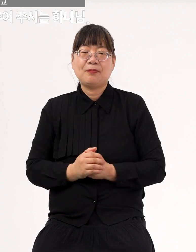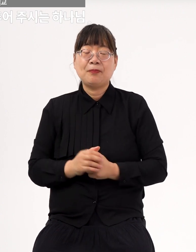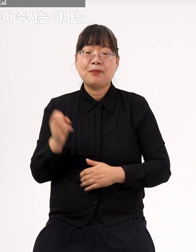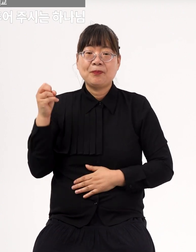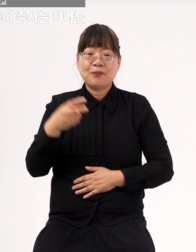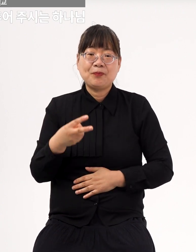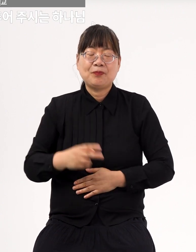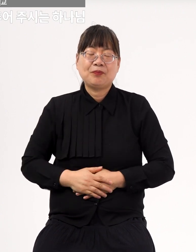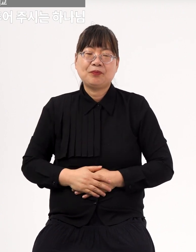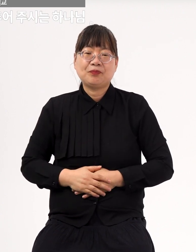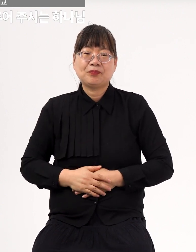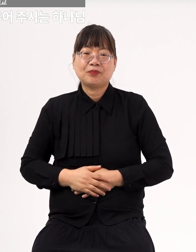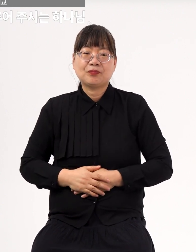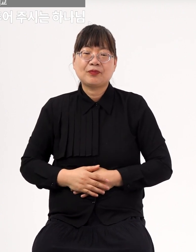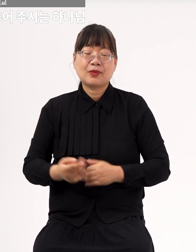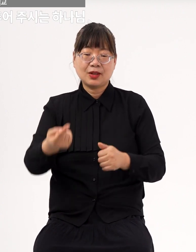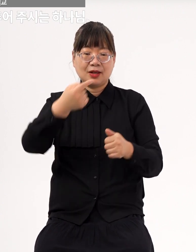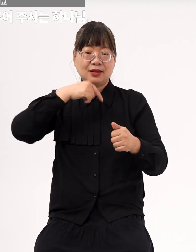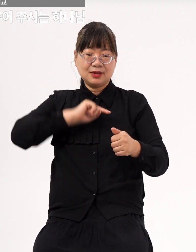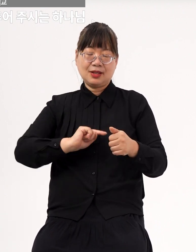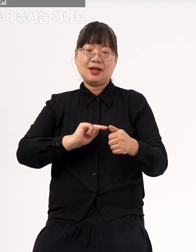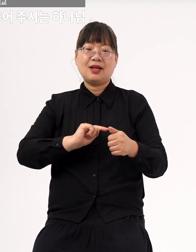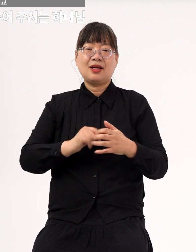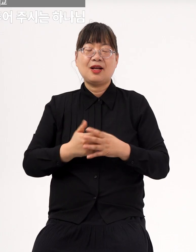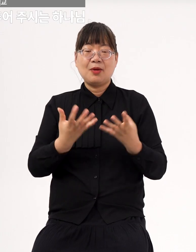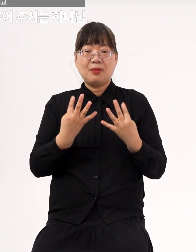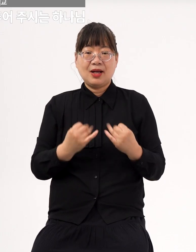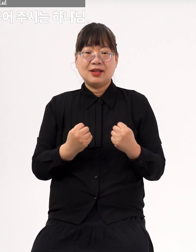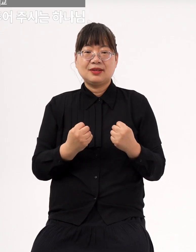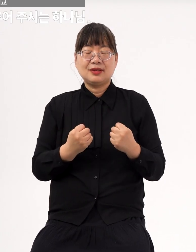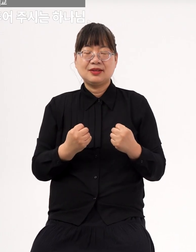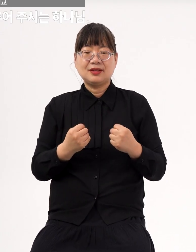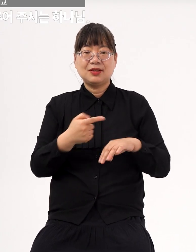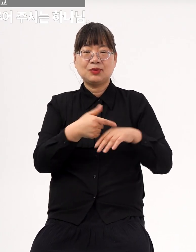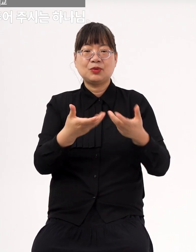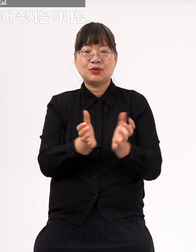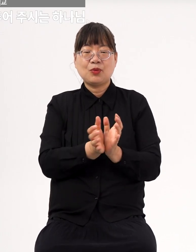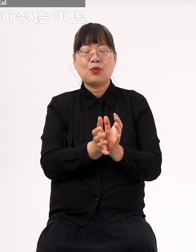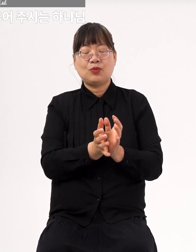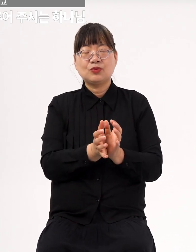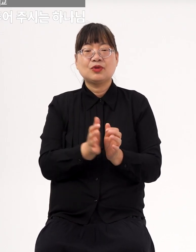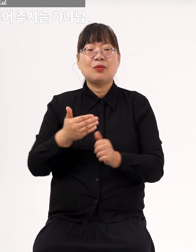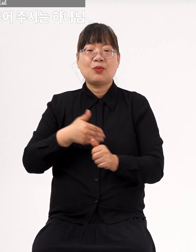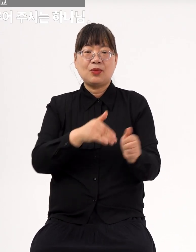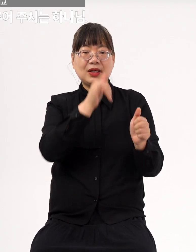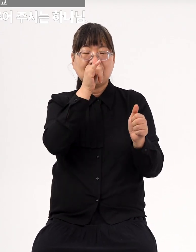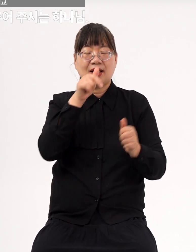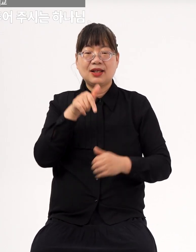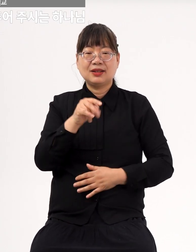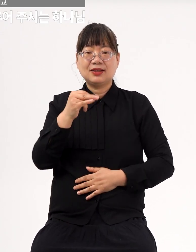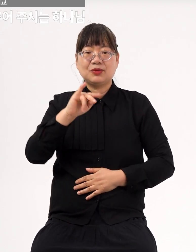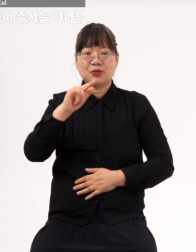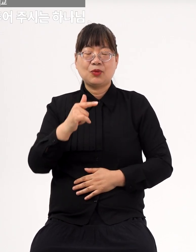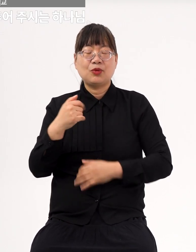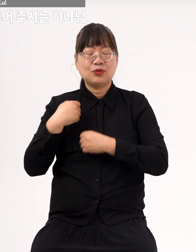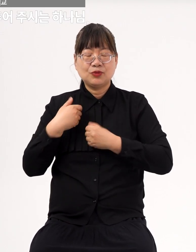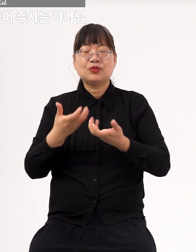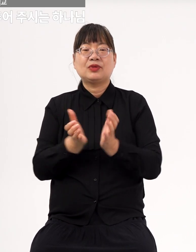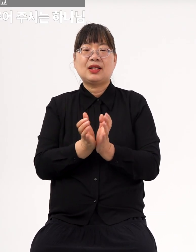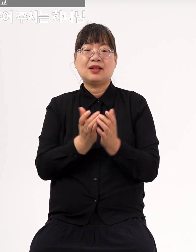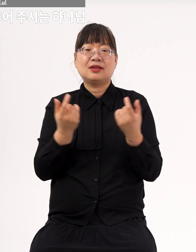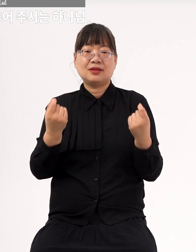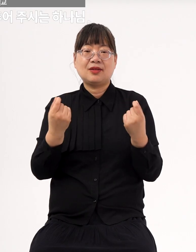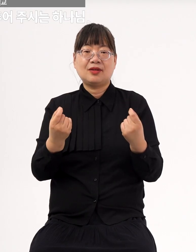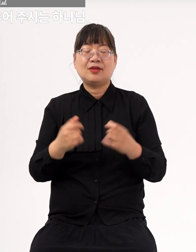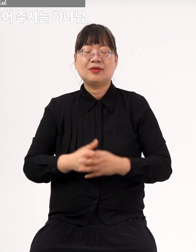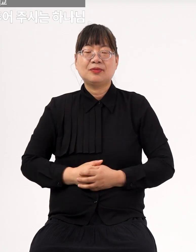또 그 뒤에 많은 족속들을 붙여주십니다. 기드온의 군대로. 여기